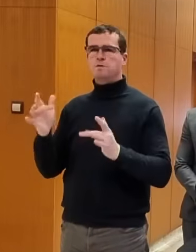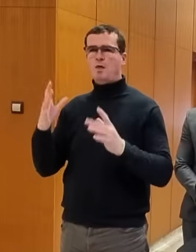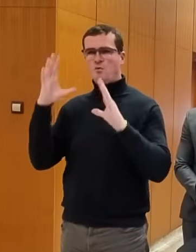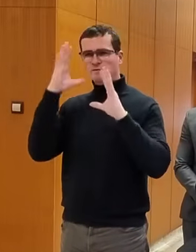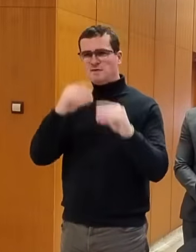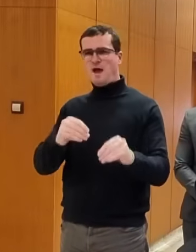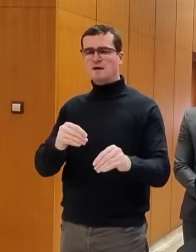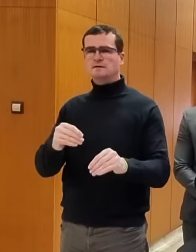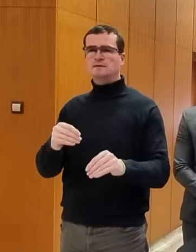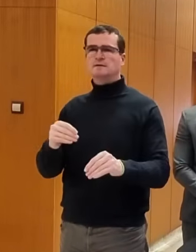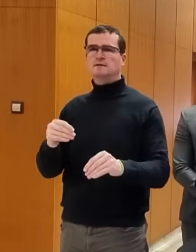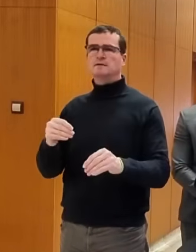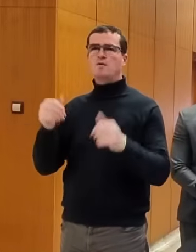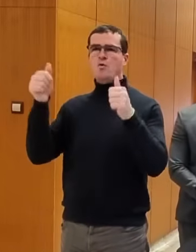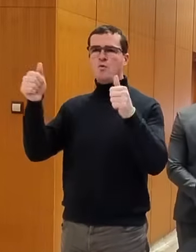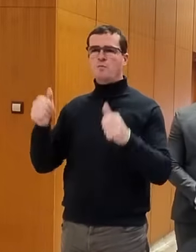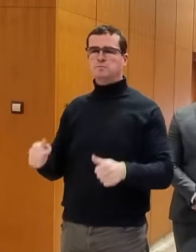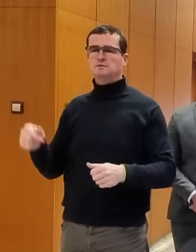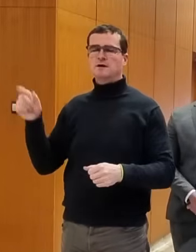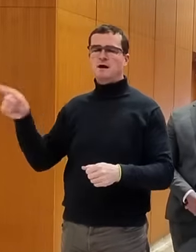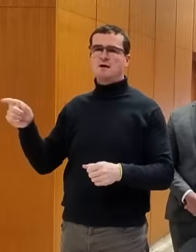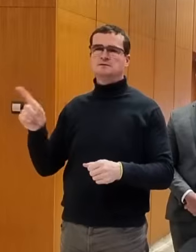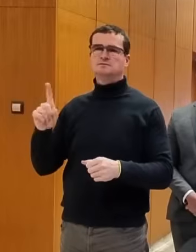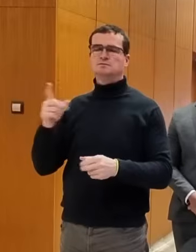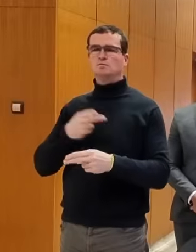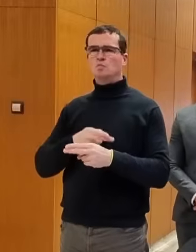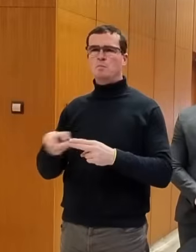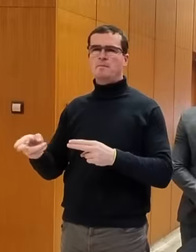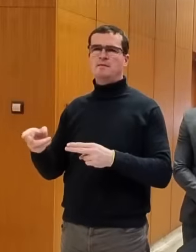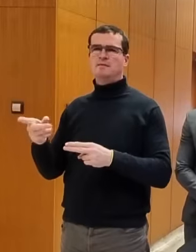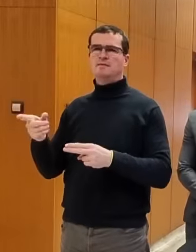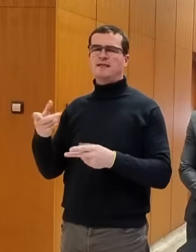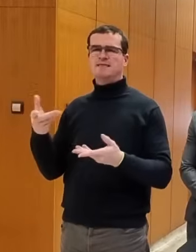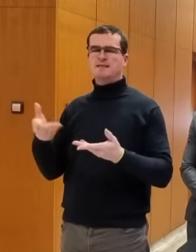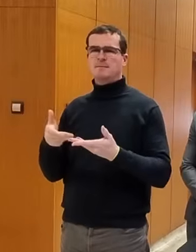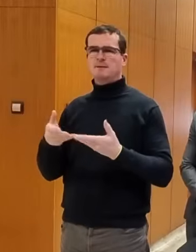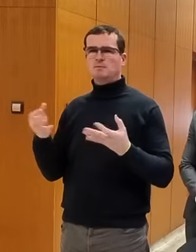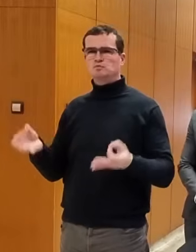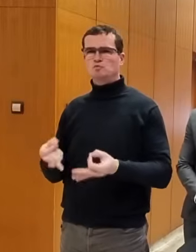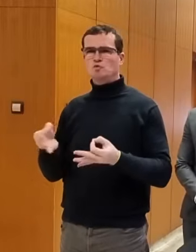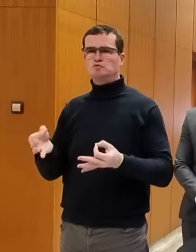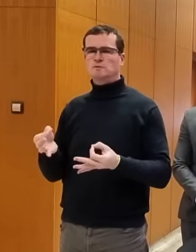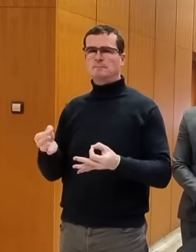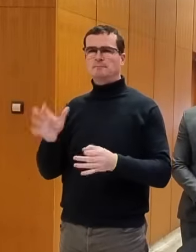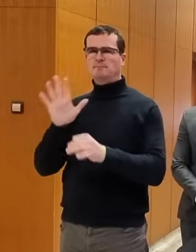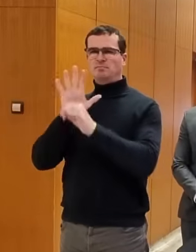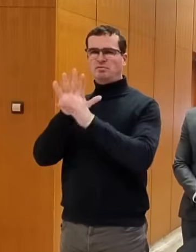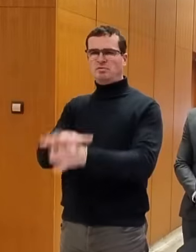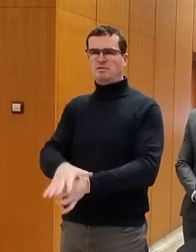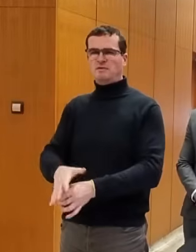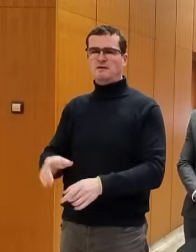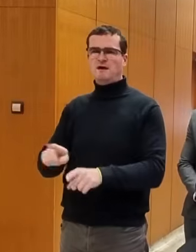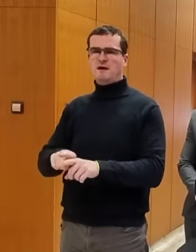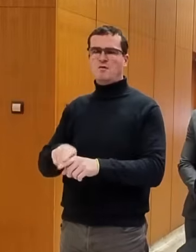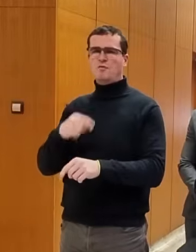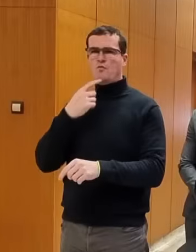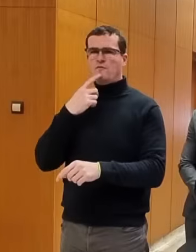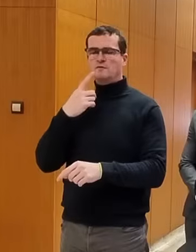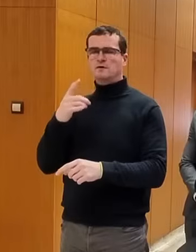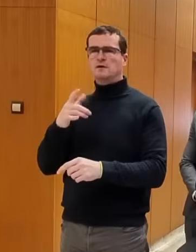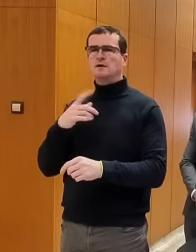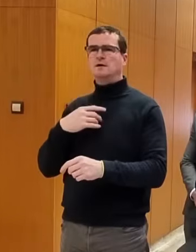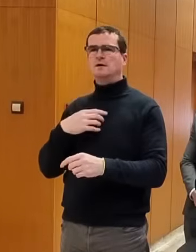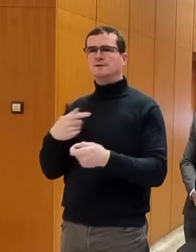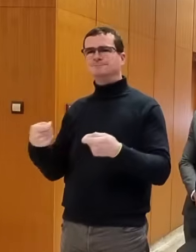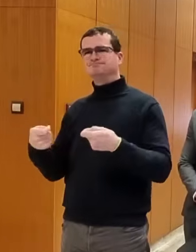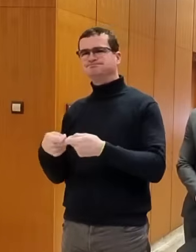dar, obraz, ktorý absolútne neprimeraným spôsobom dehonestuje a vyjadruje